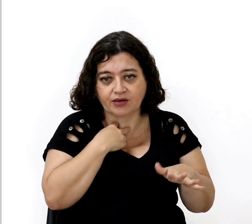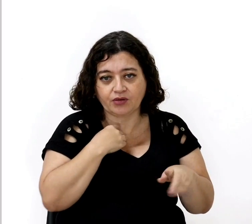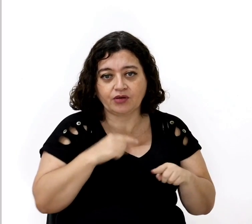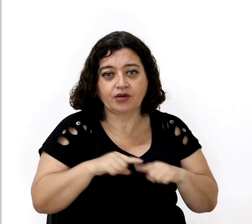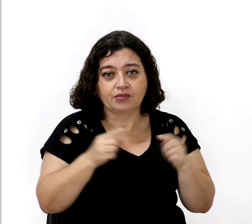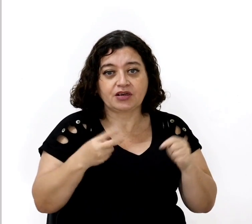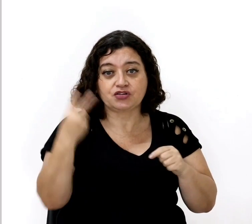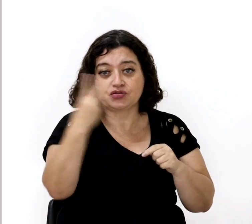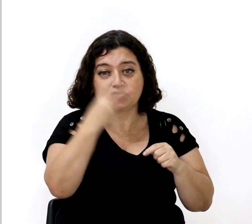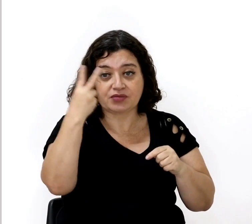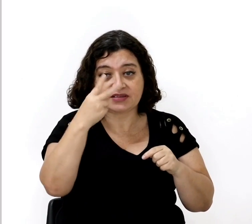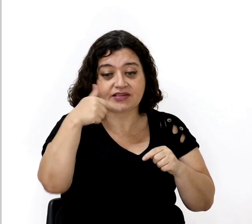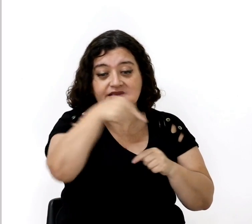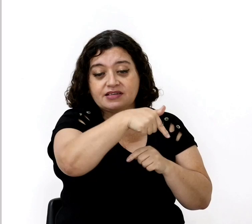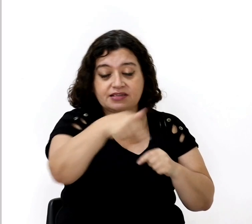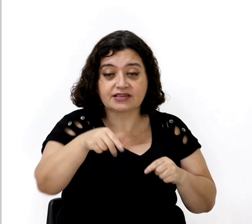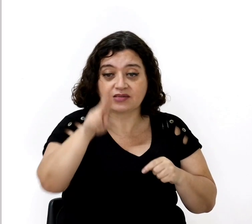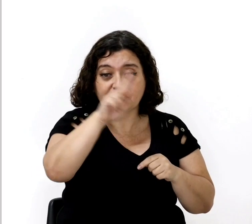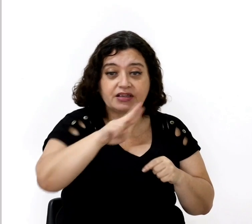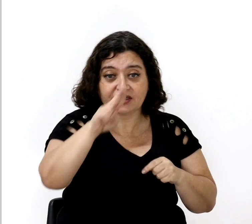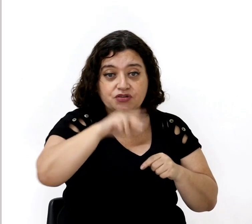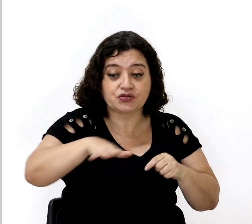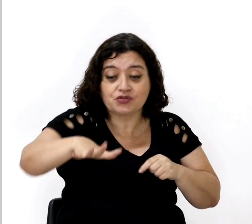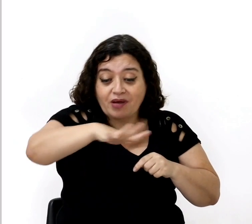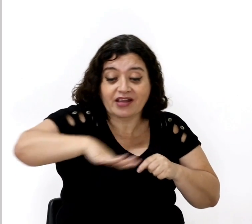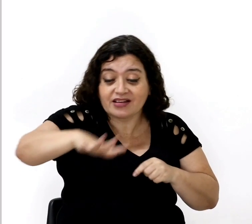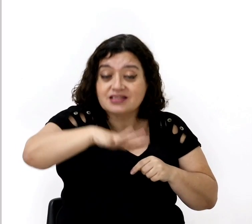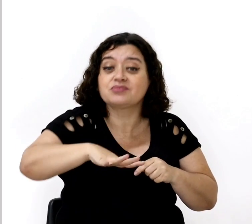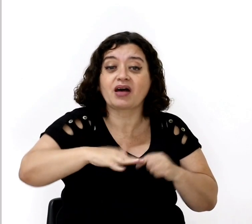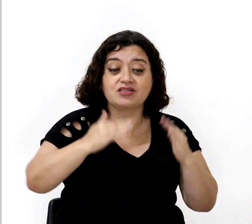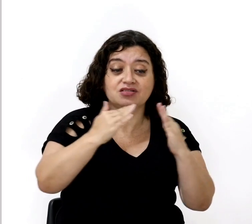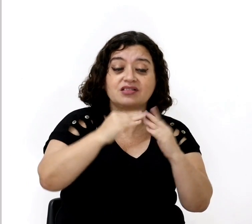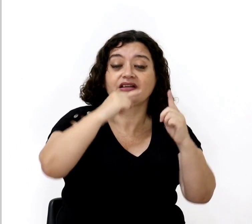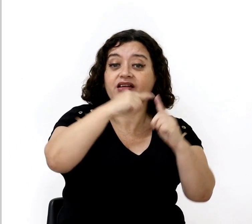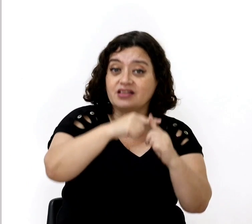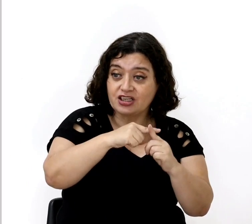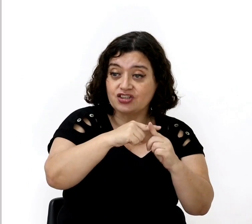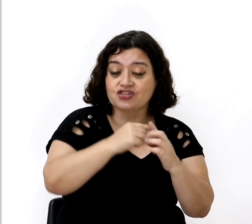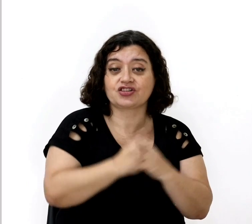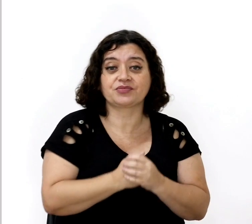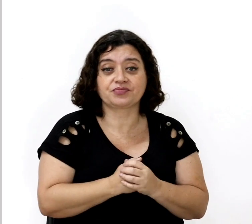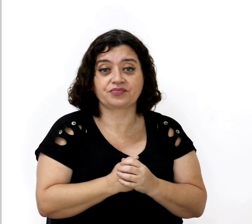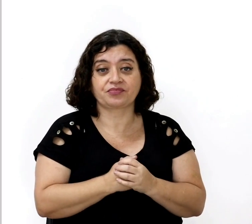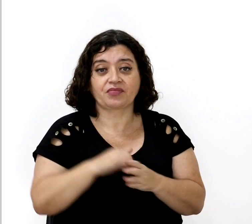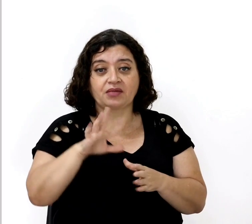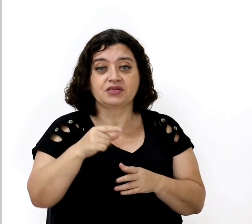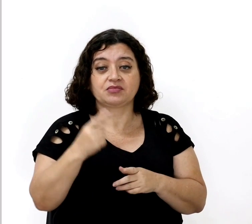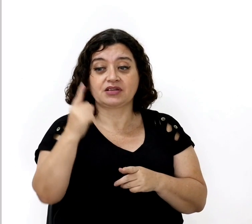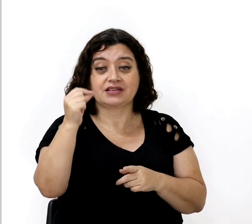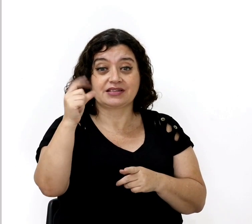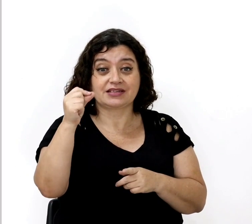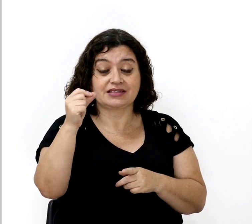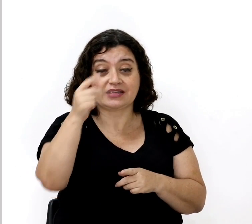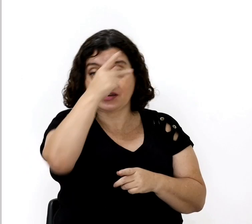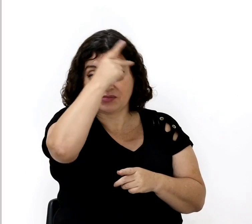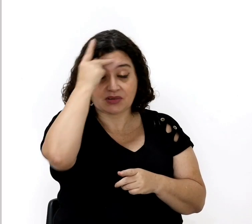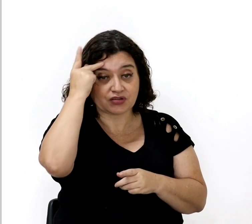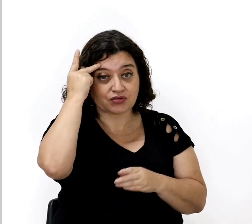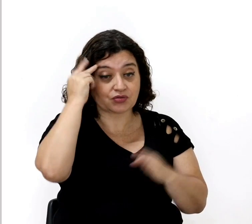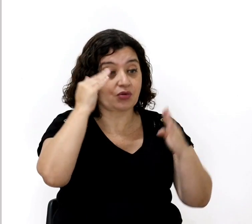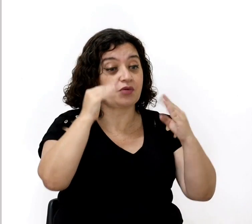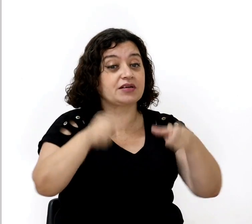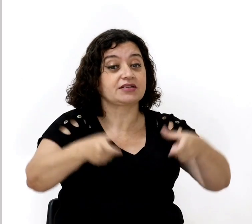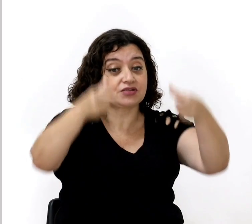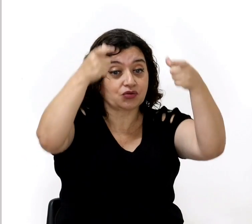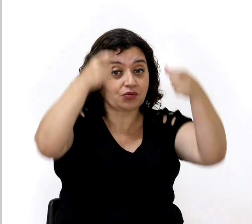o espaço da igreja 2 vezes por semana, e naquele espaço passa cerca de 100 pessoas do